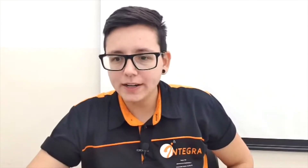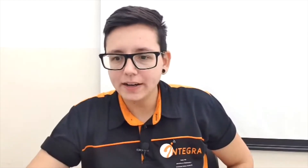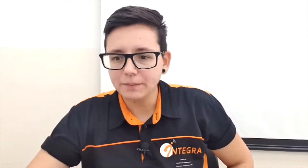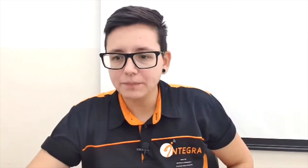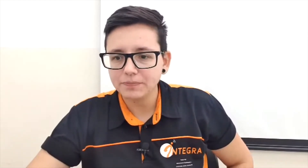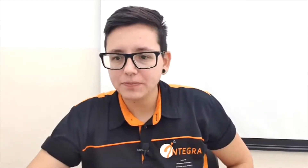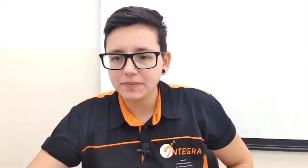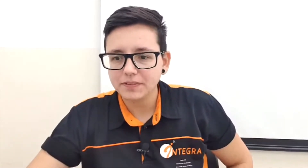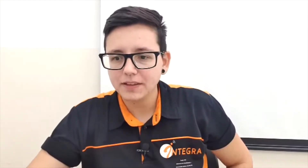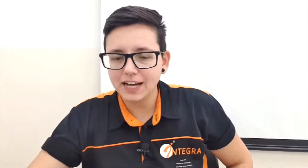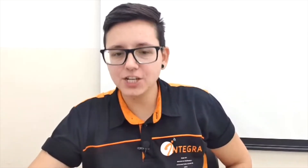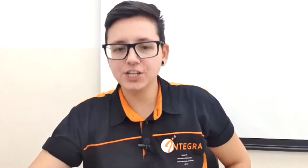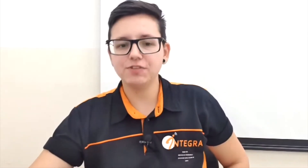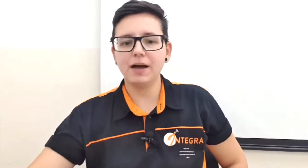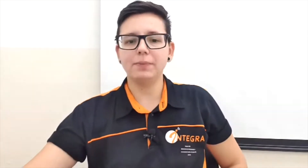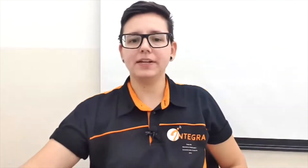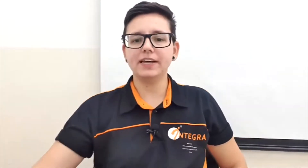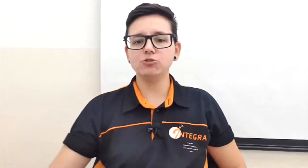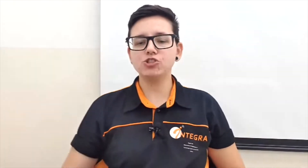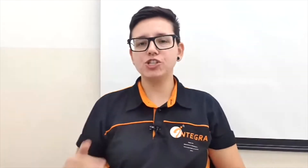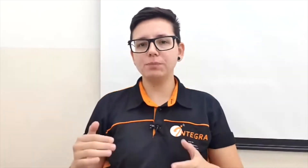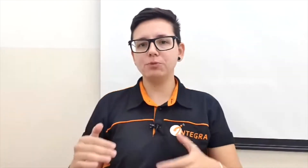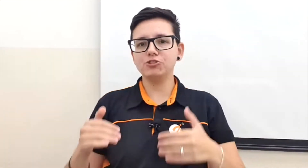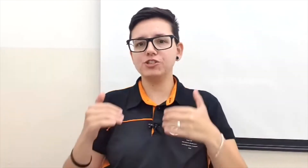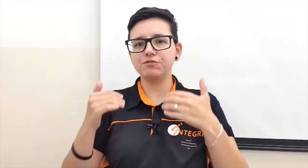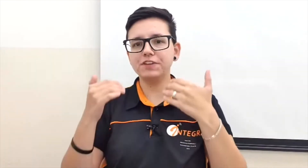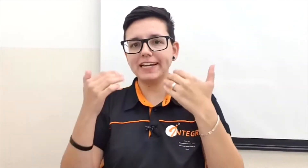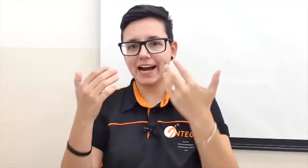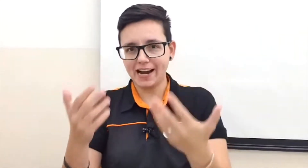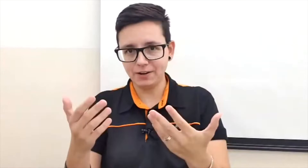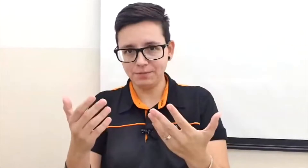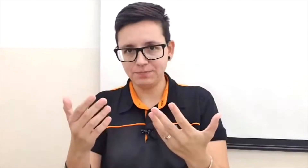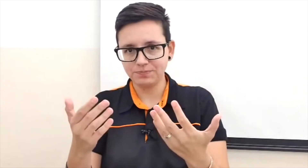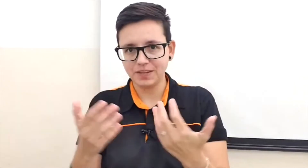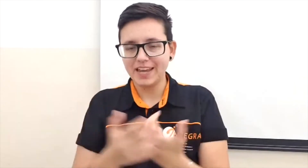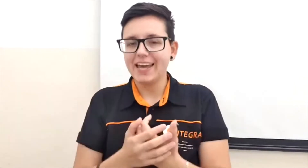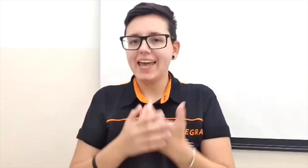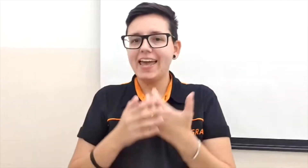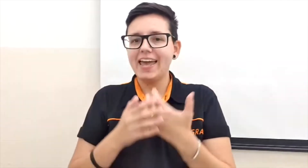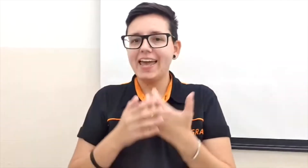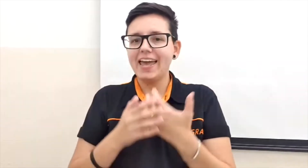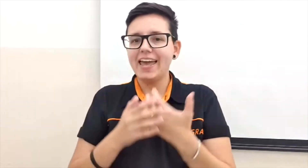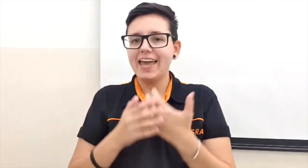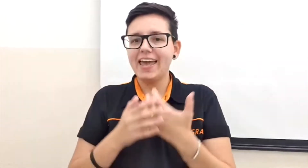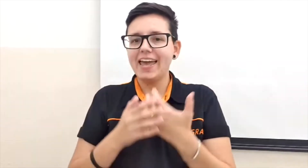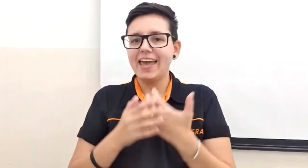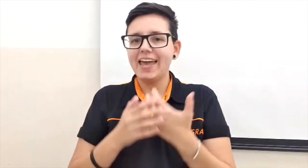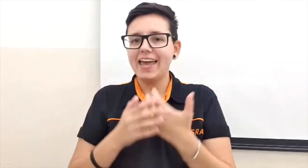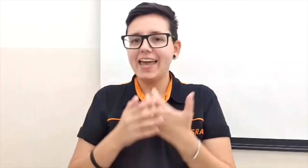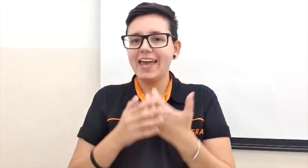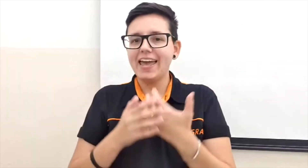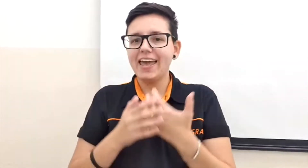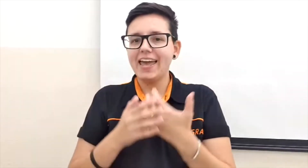Agora, a gente vai aprender os tipos de ficar em um contexto de